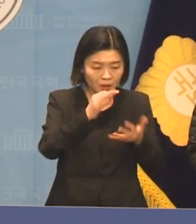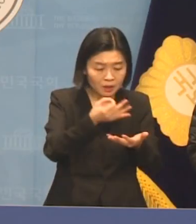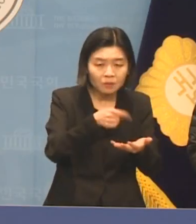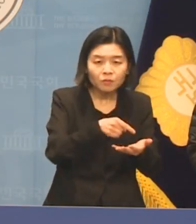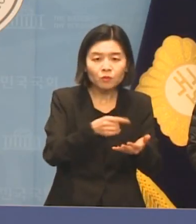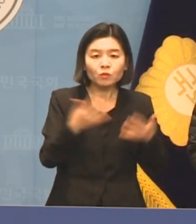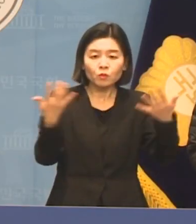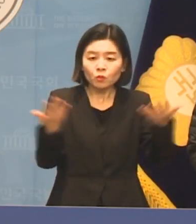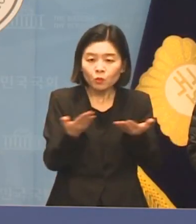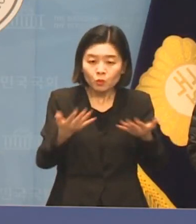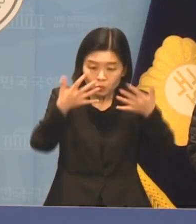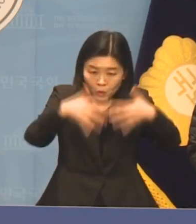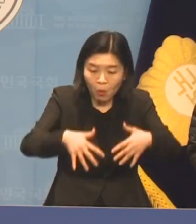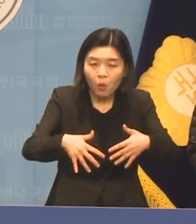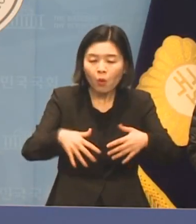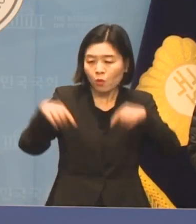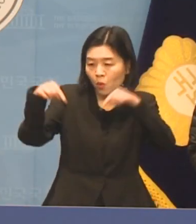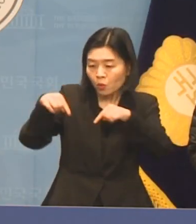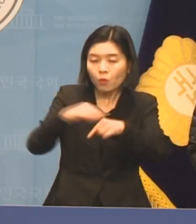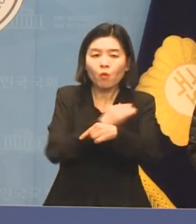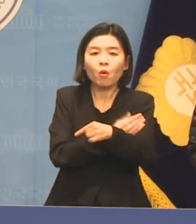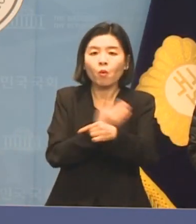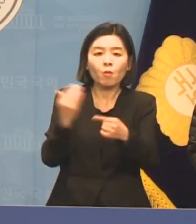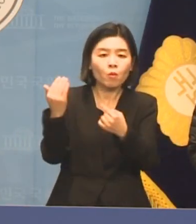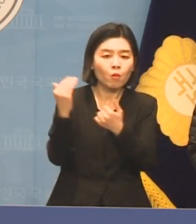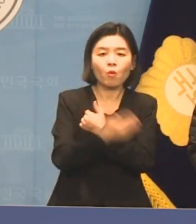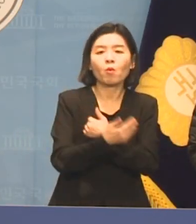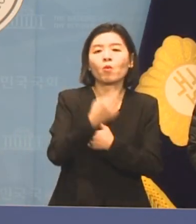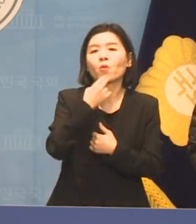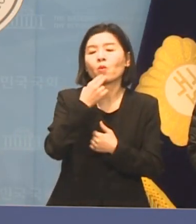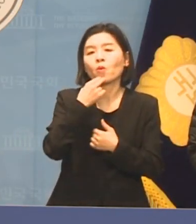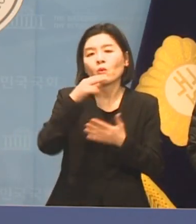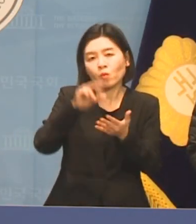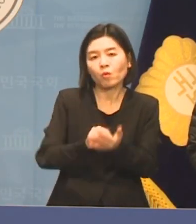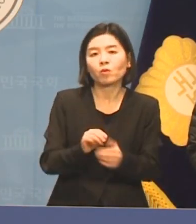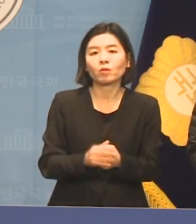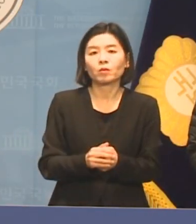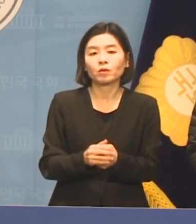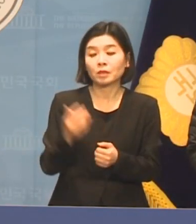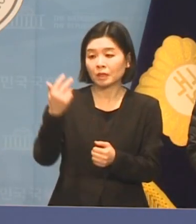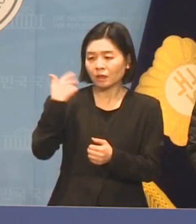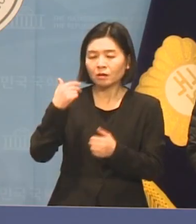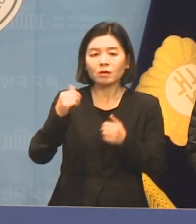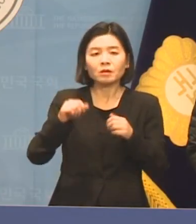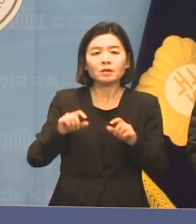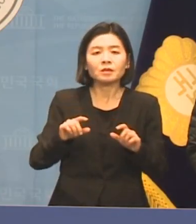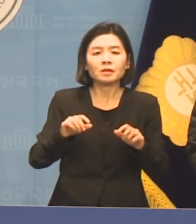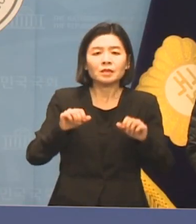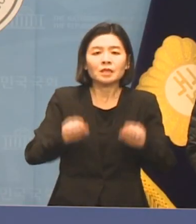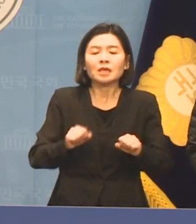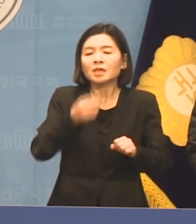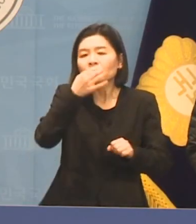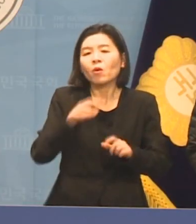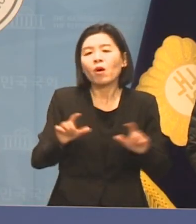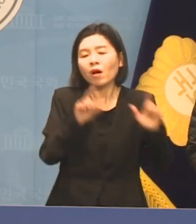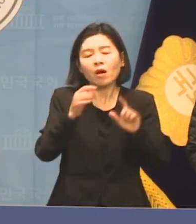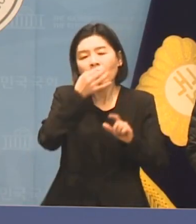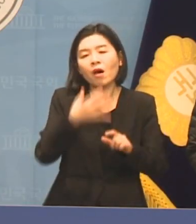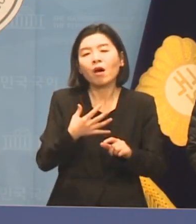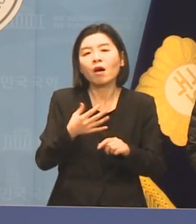관한 교섭권을 보호받지 못하고 있습니다. 지난주에는 이렇게 살 순 없지 않냐고 외치던